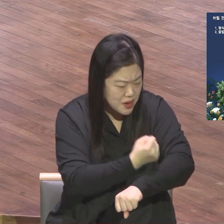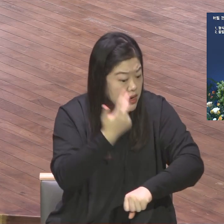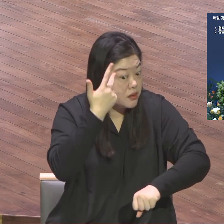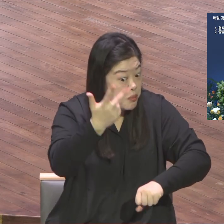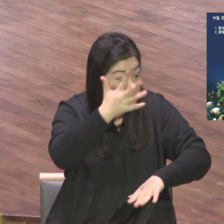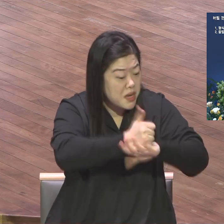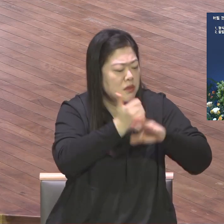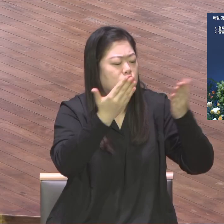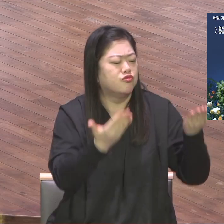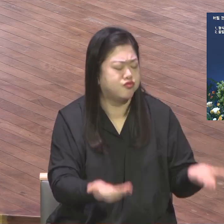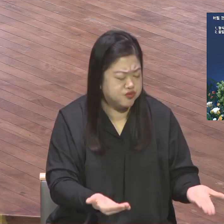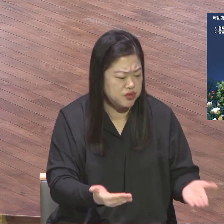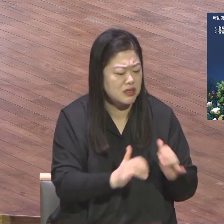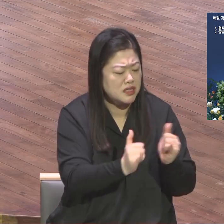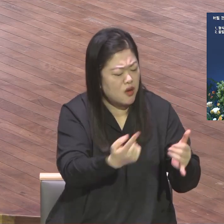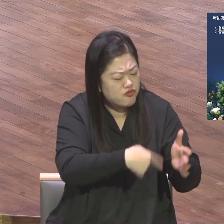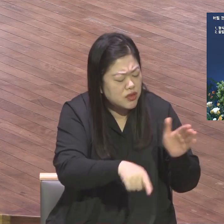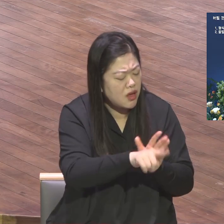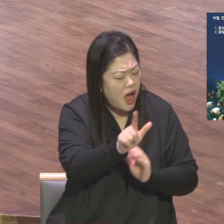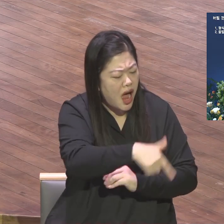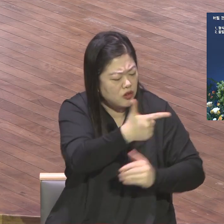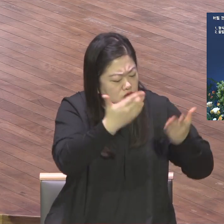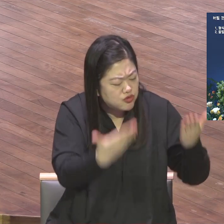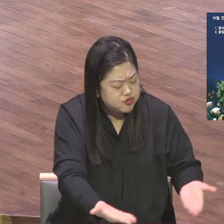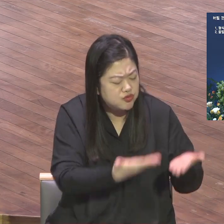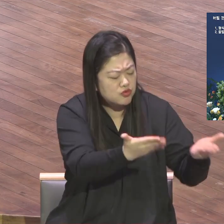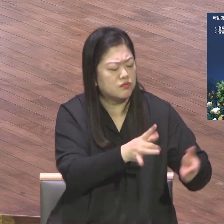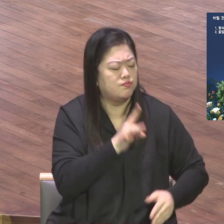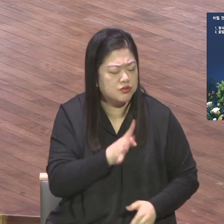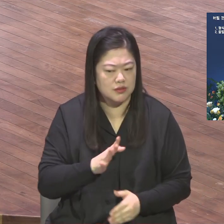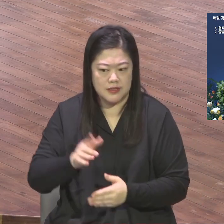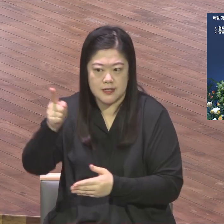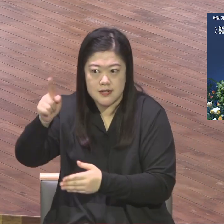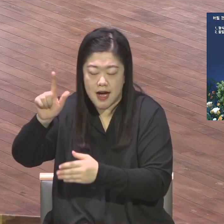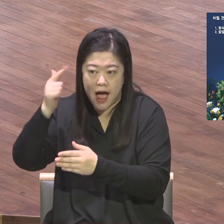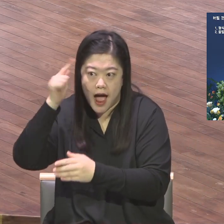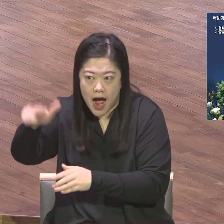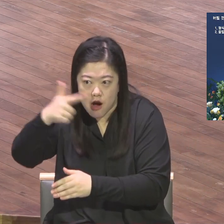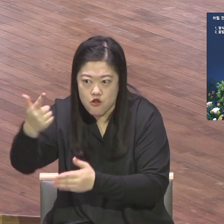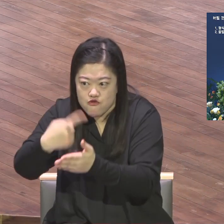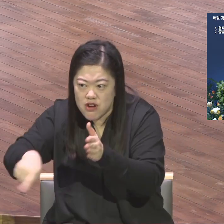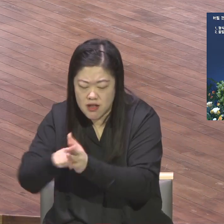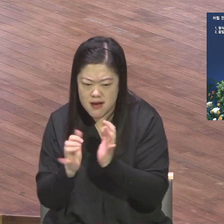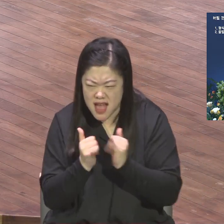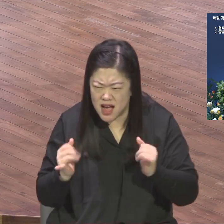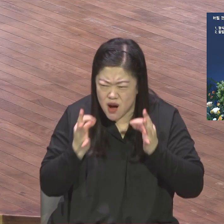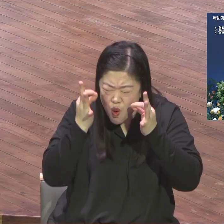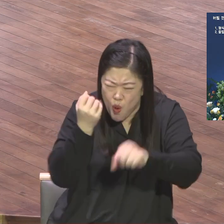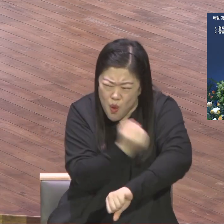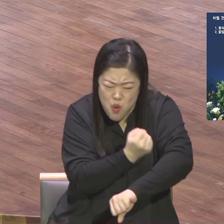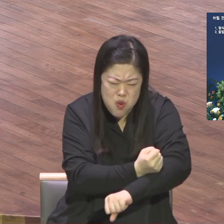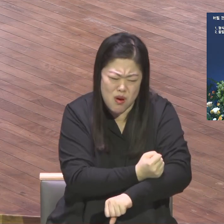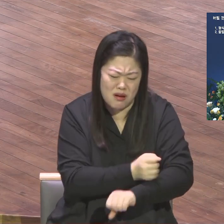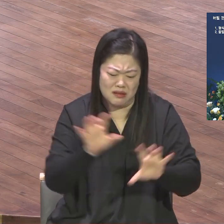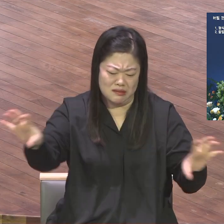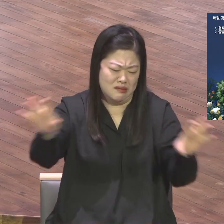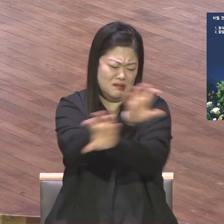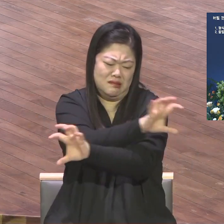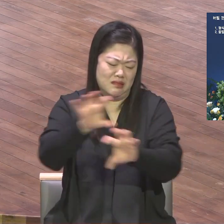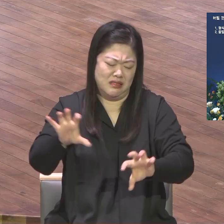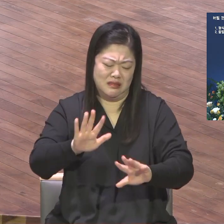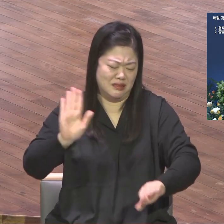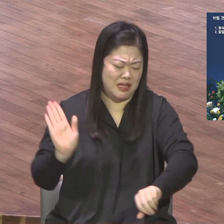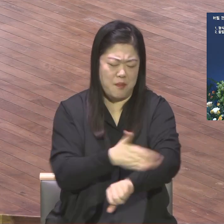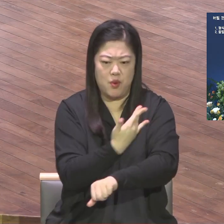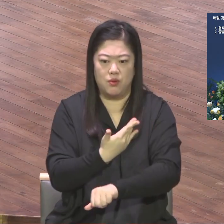것이죠. 다윗에게 진설병을 준 이유도 마찬가지. 이 생명을 살리기